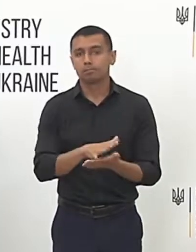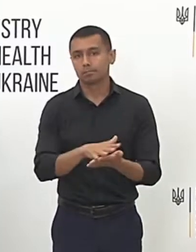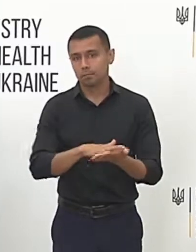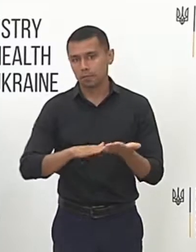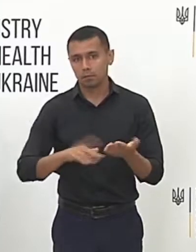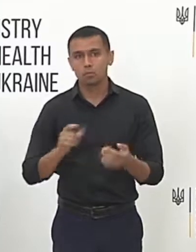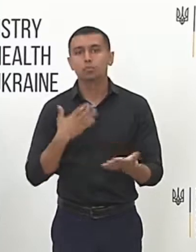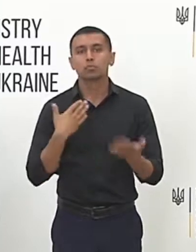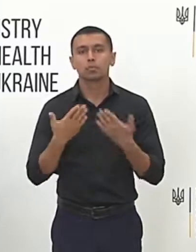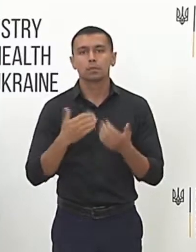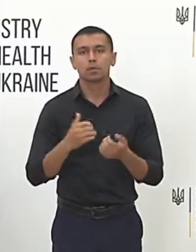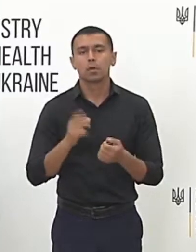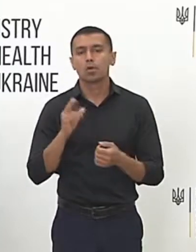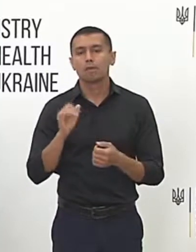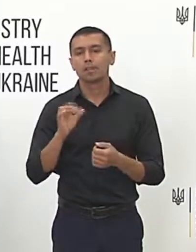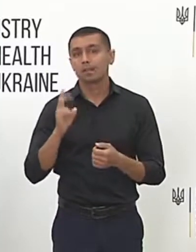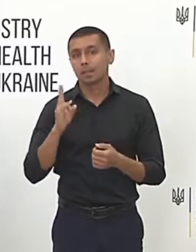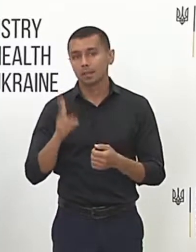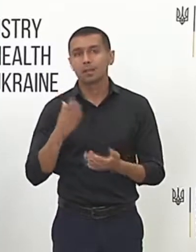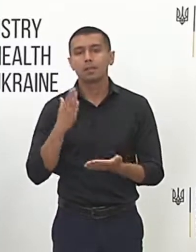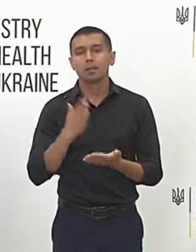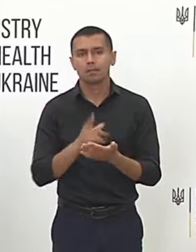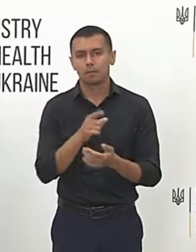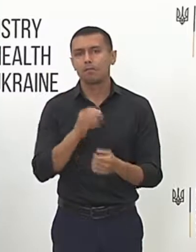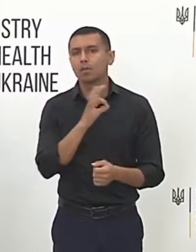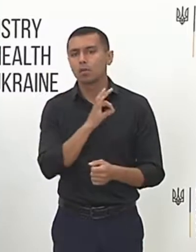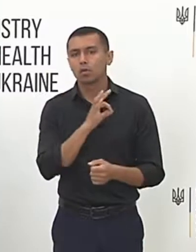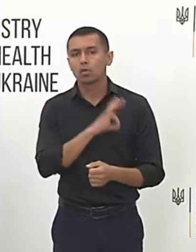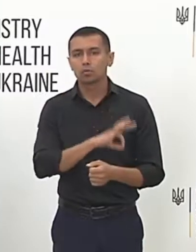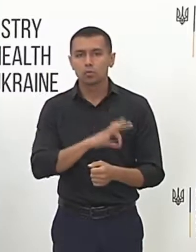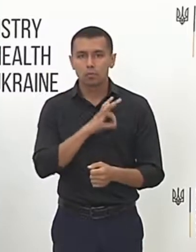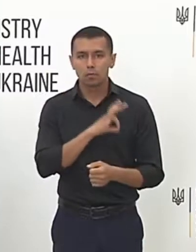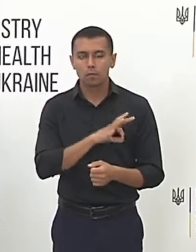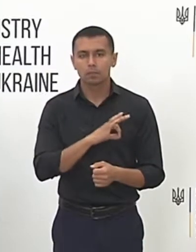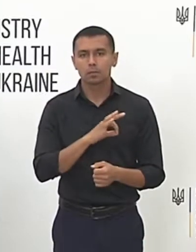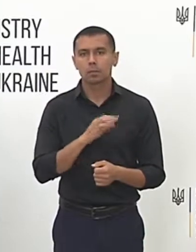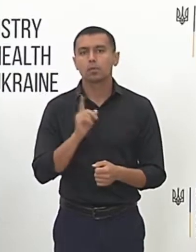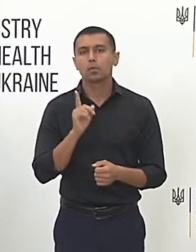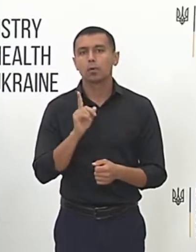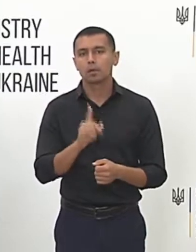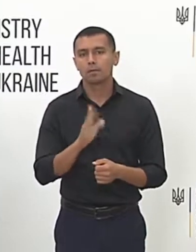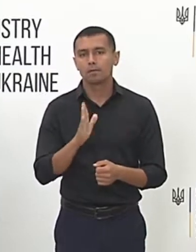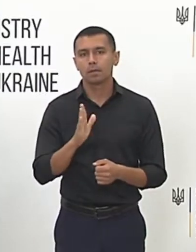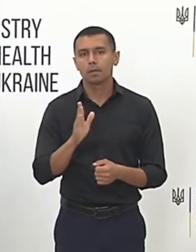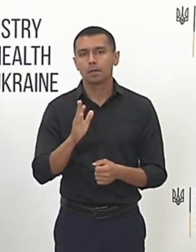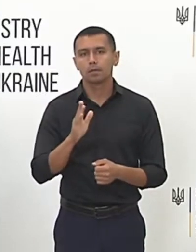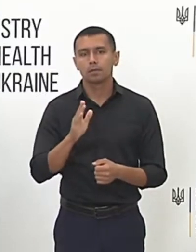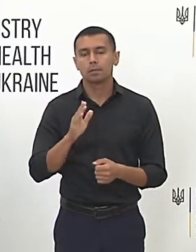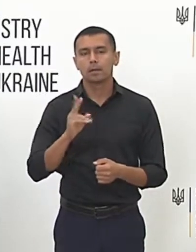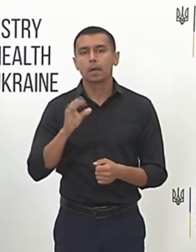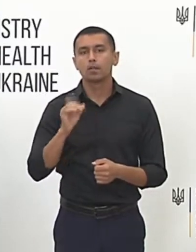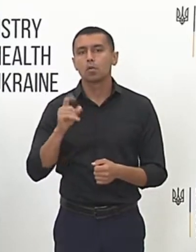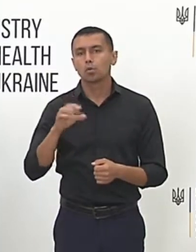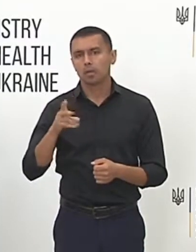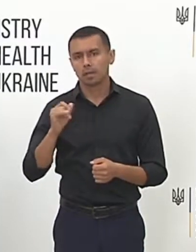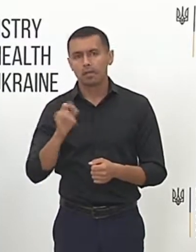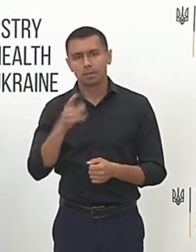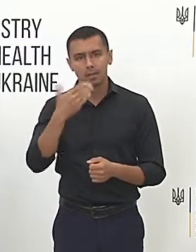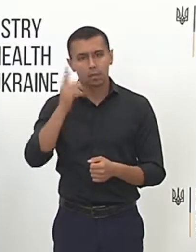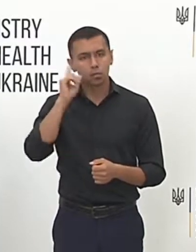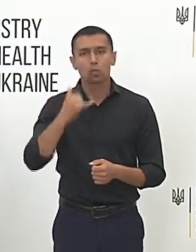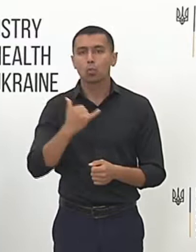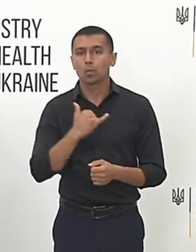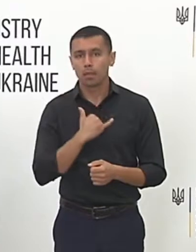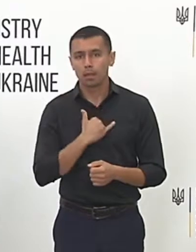тривають. Те, що стосується корвітину, то він використовується, до речі, в кардіології. А ви знаєте, що в